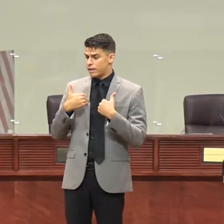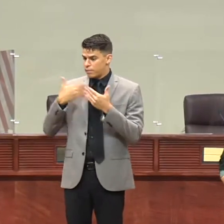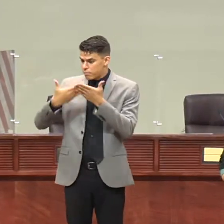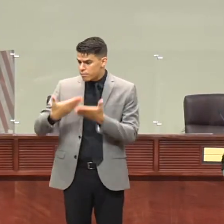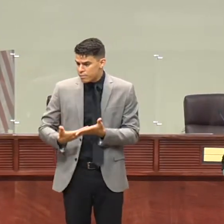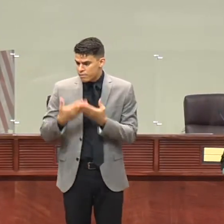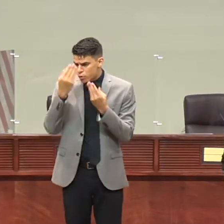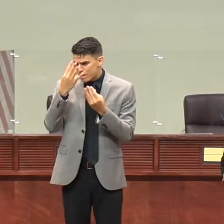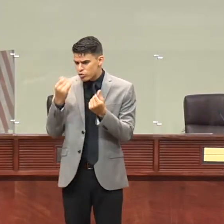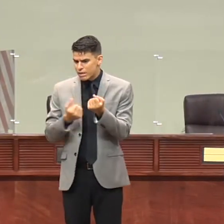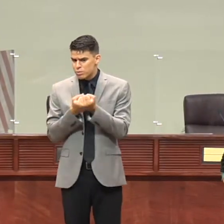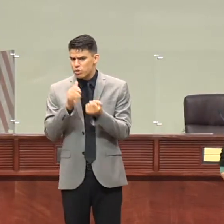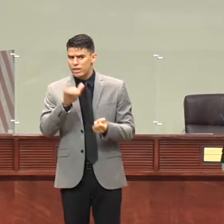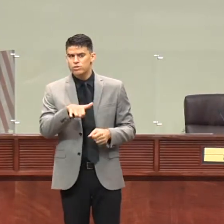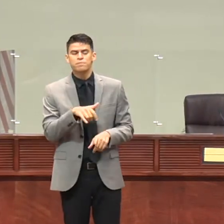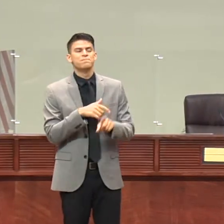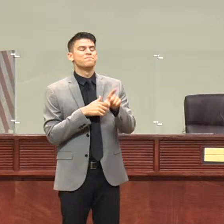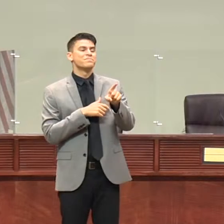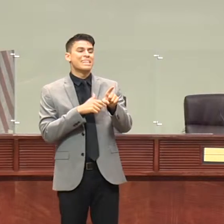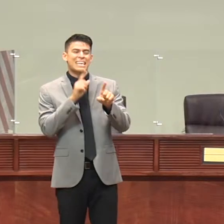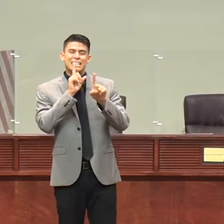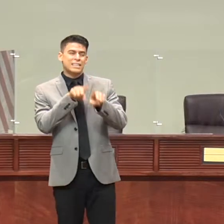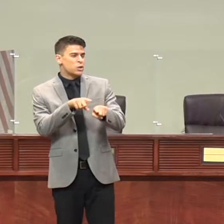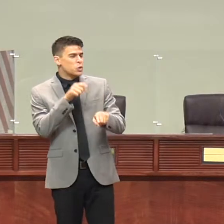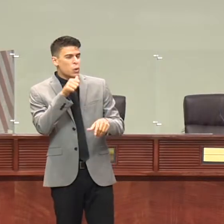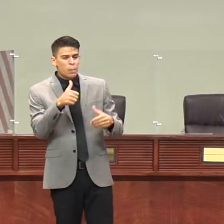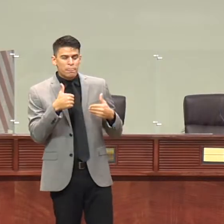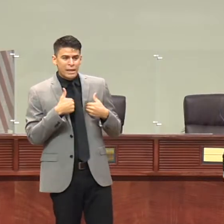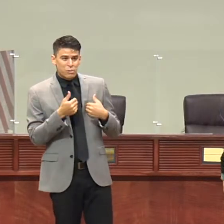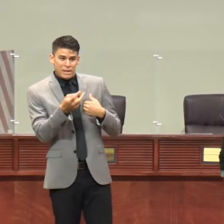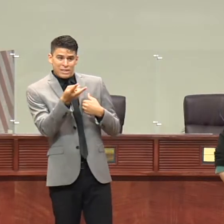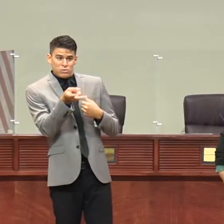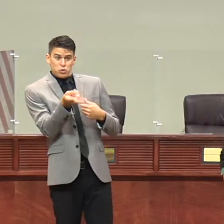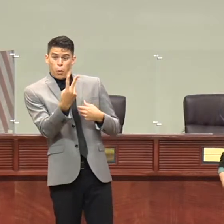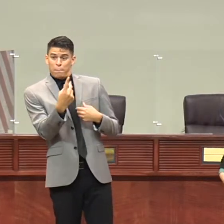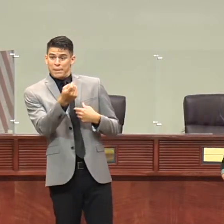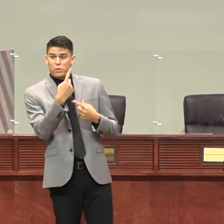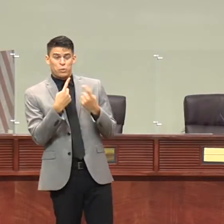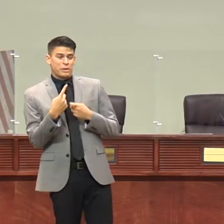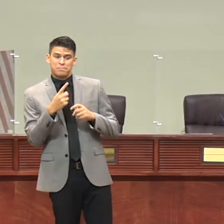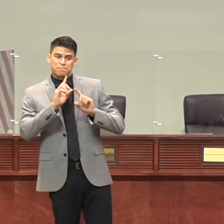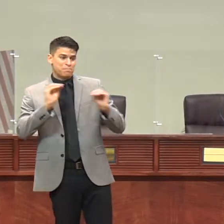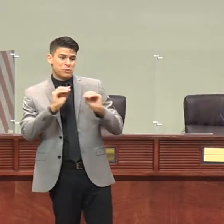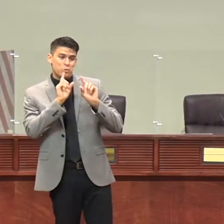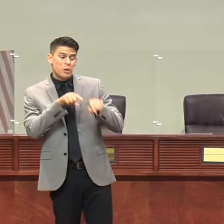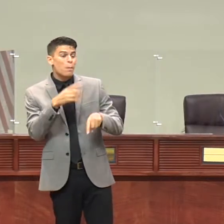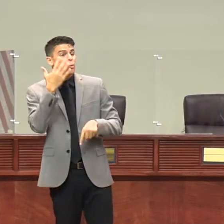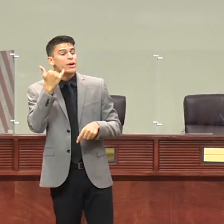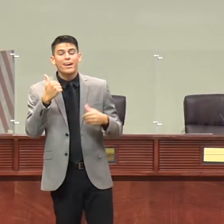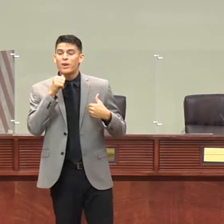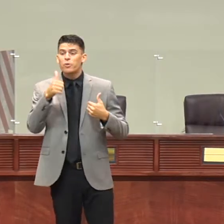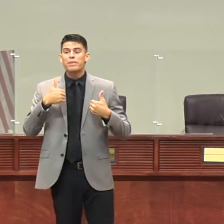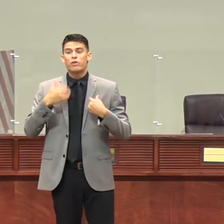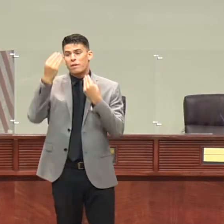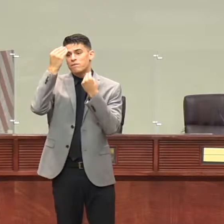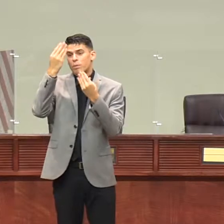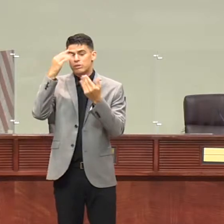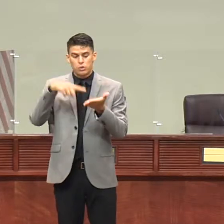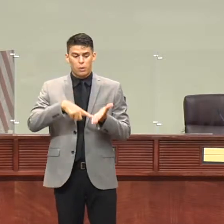semanas? No tengo la respuesta para ninguna de esas dos preguntas, porque no tengo los datos aquí delante de